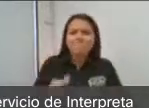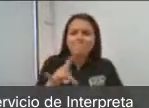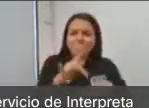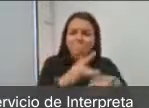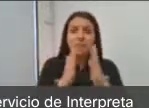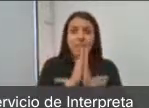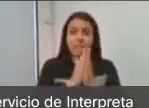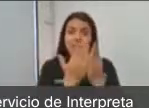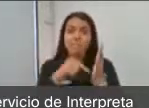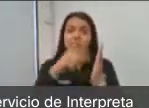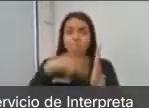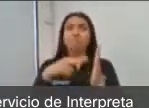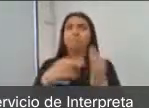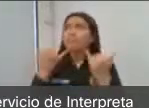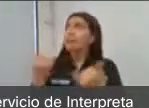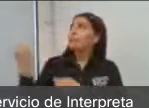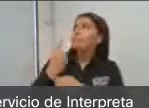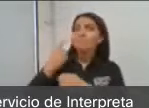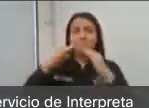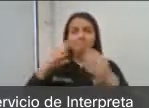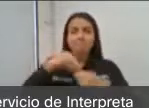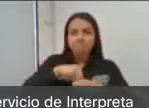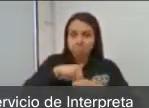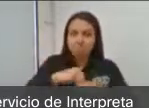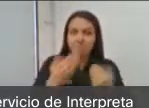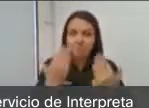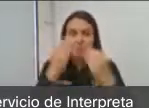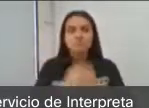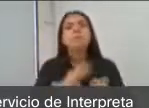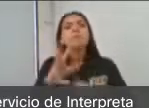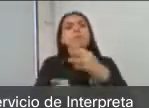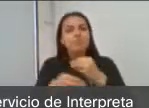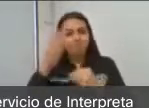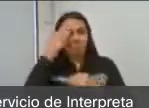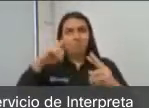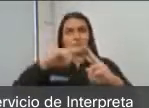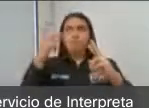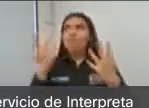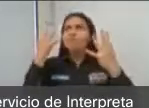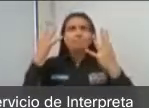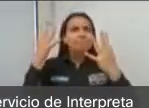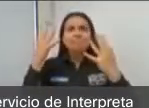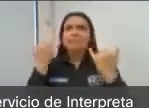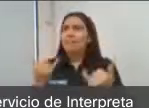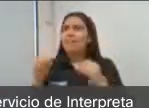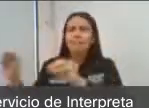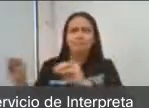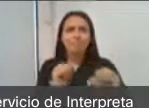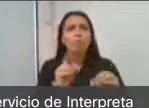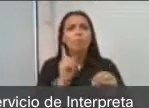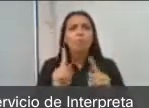fuera de los confines que nos aíslan, pero también la vocación natural de las ferias a traspasar las fronteras que separan a unos de